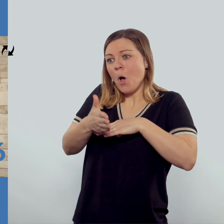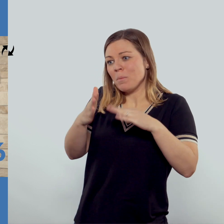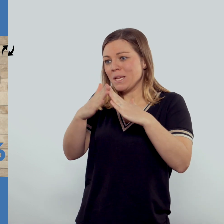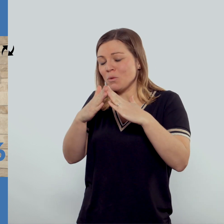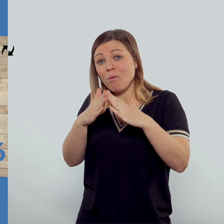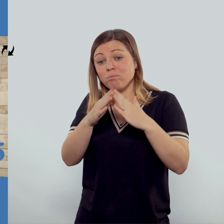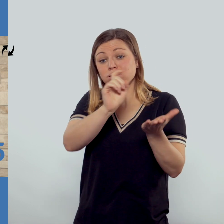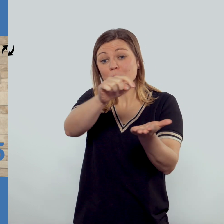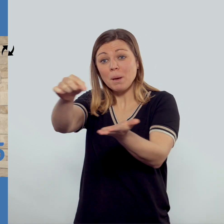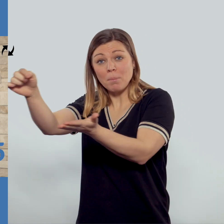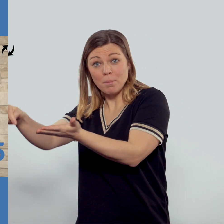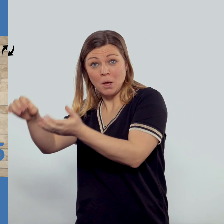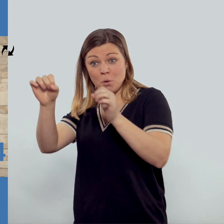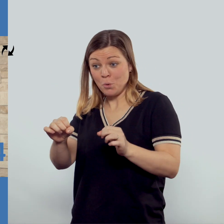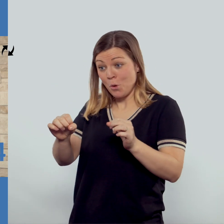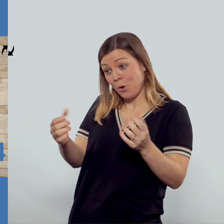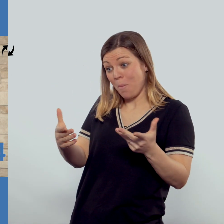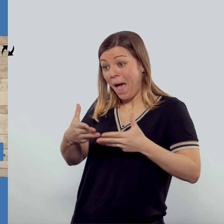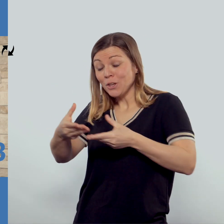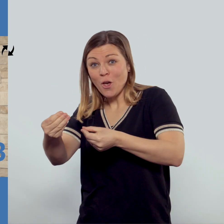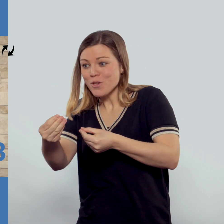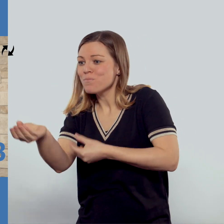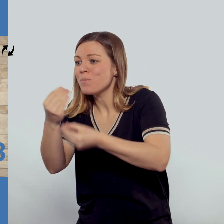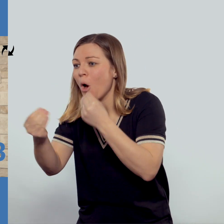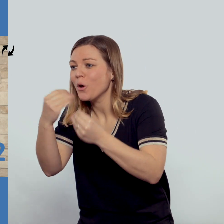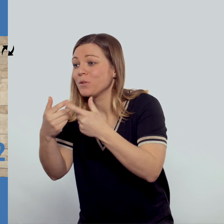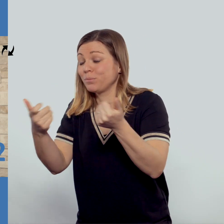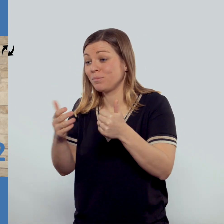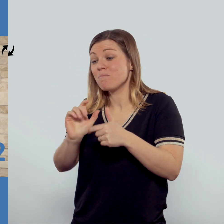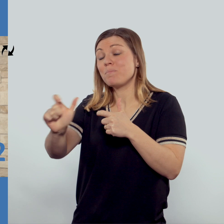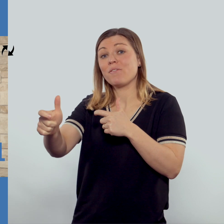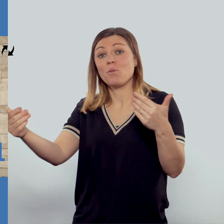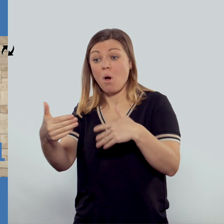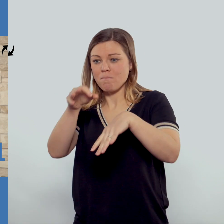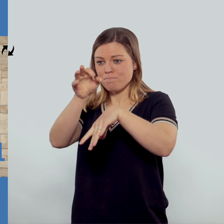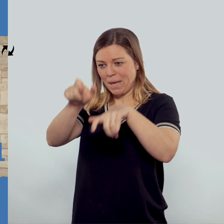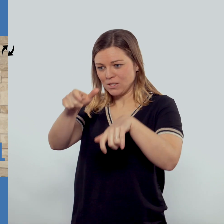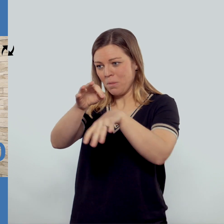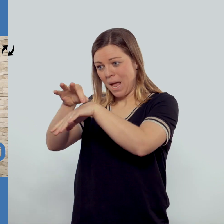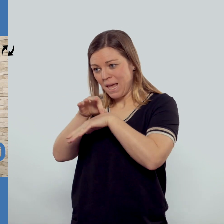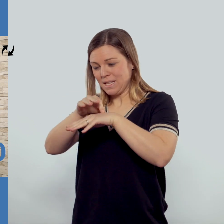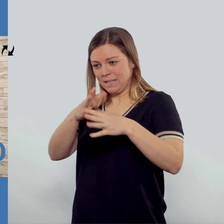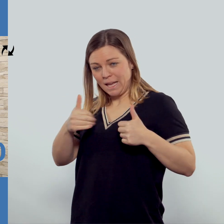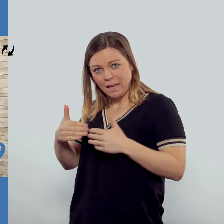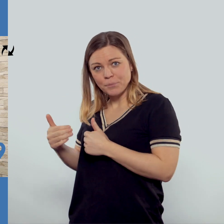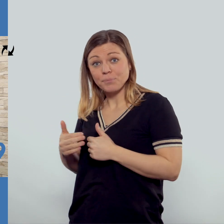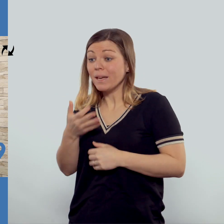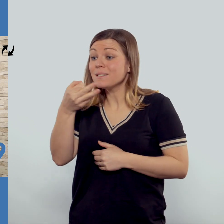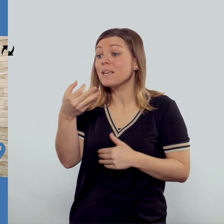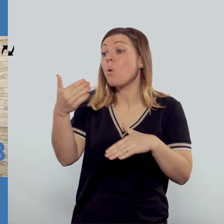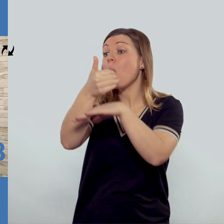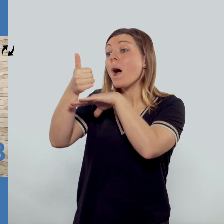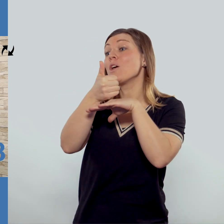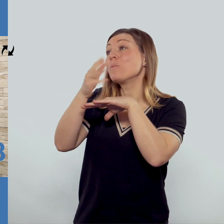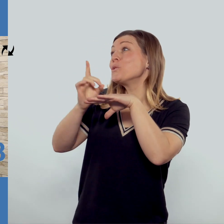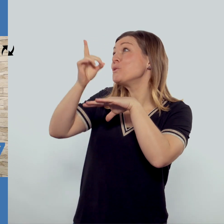donne. La deuxième partie est plus compliquée. Jésus dit « Guérissez les malades et ensuite dites-leur, le royaume de Dieu s'est approché. » Souvent, ce qu'on essaye de faire,